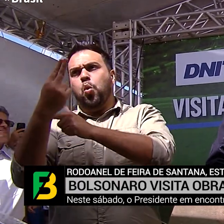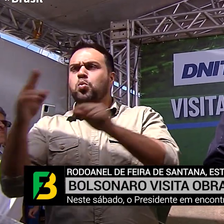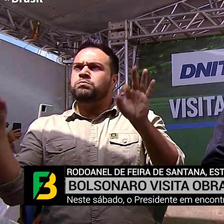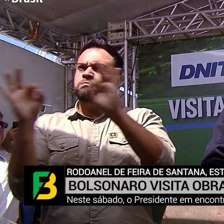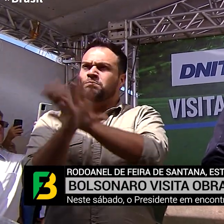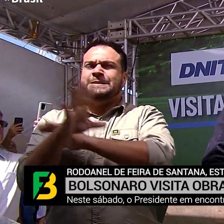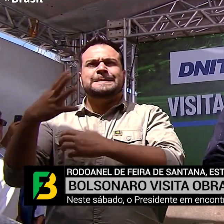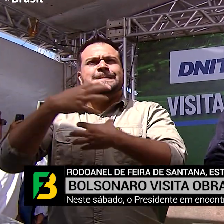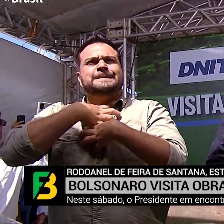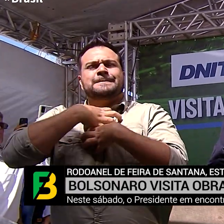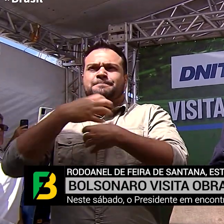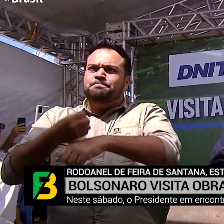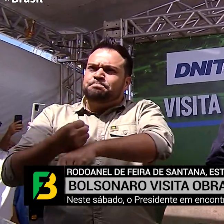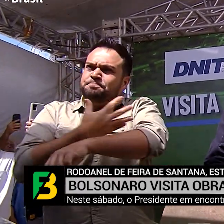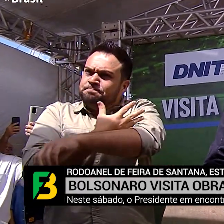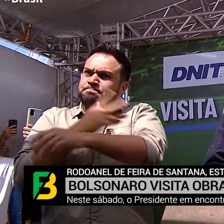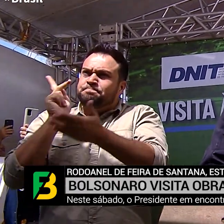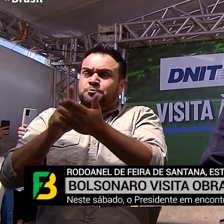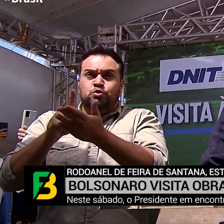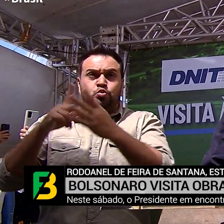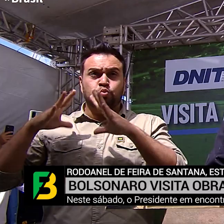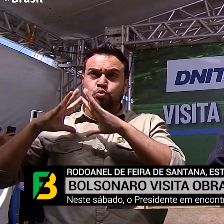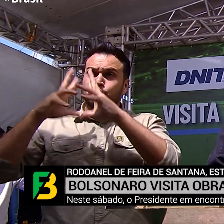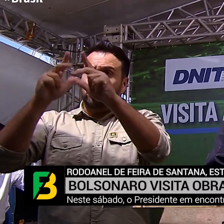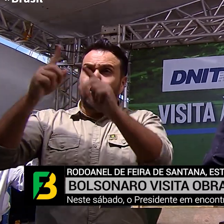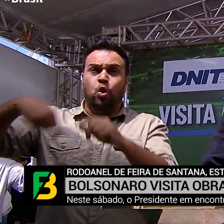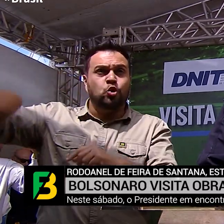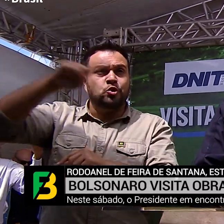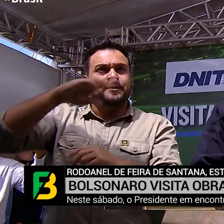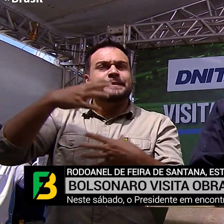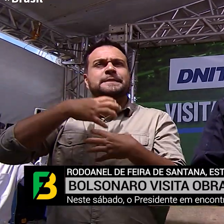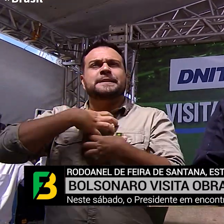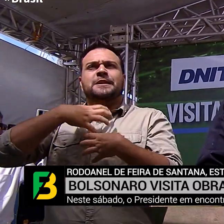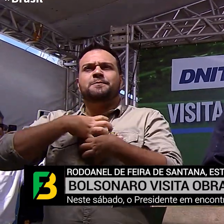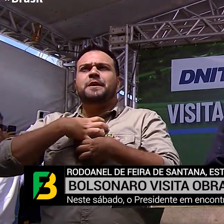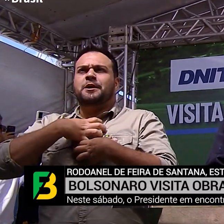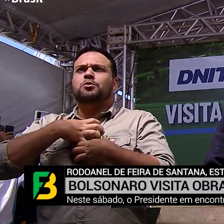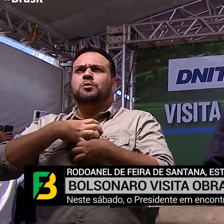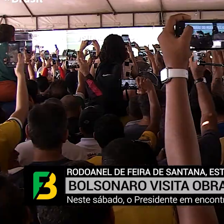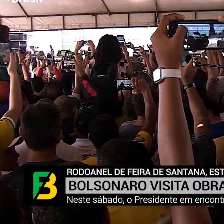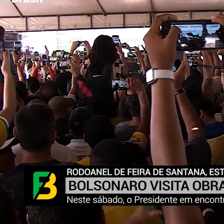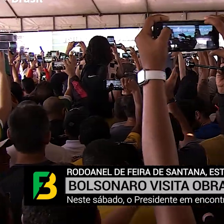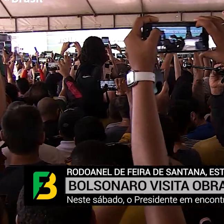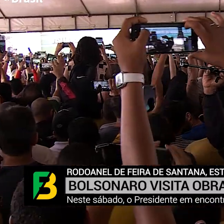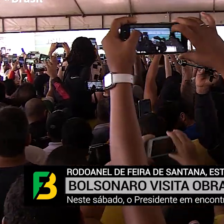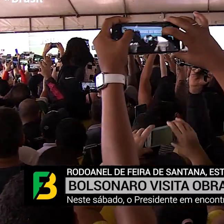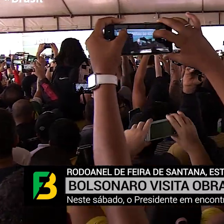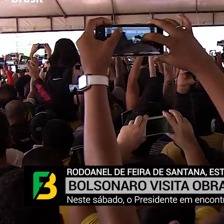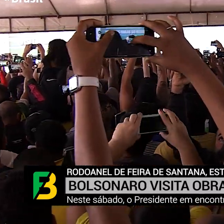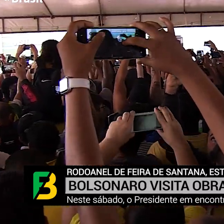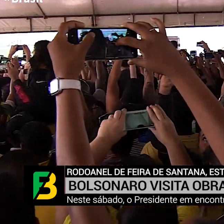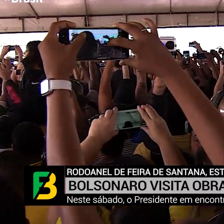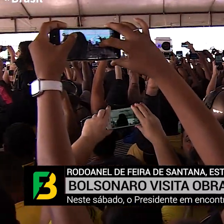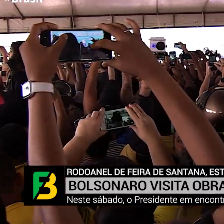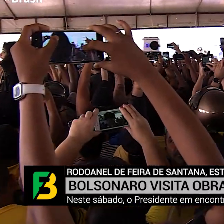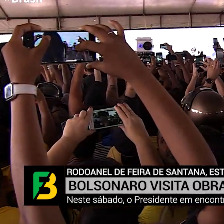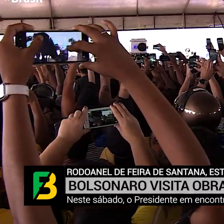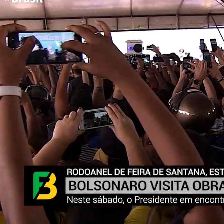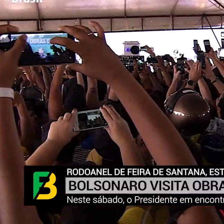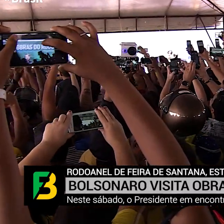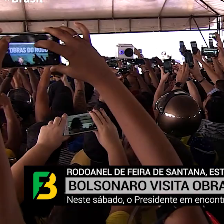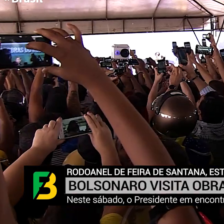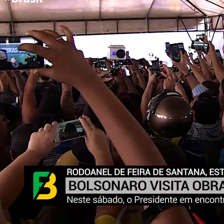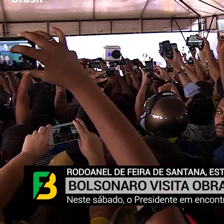que emociona a todos nós. É o sentimento de patriotismo, de brasilidade cada